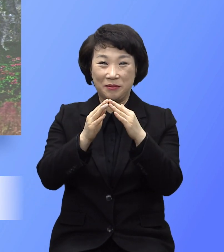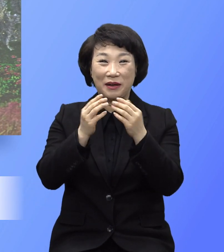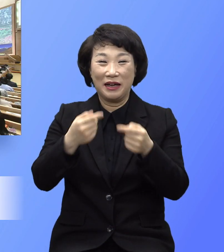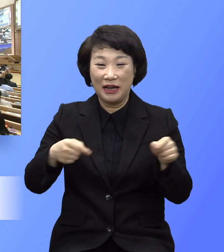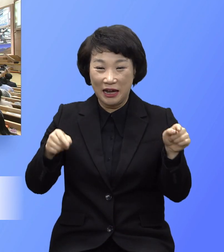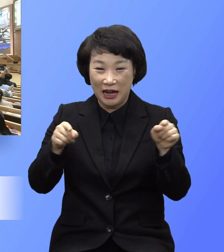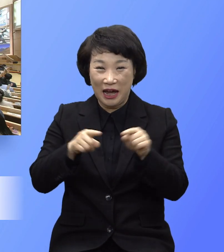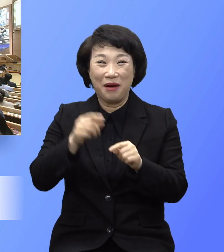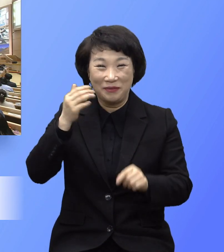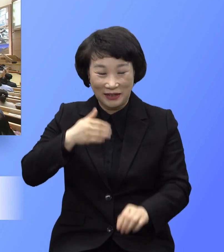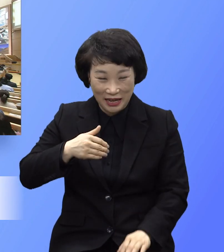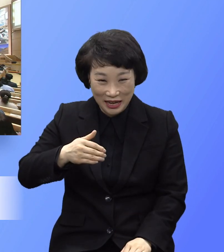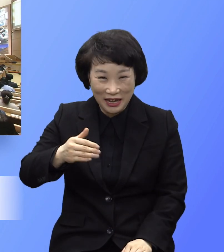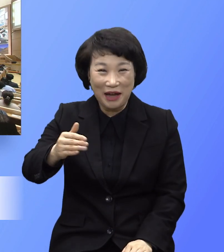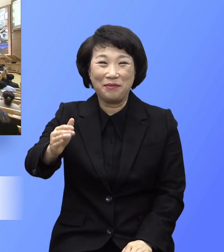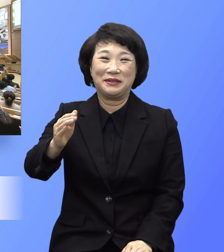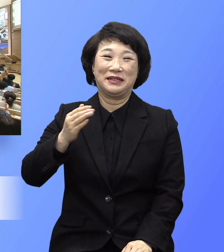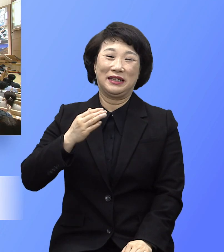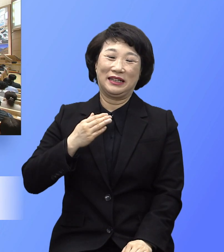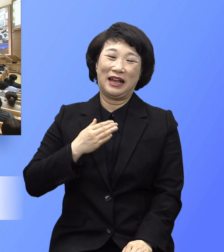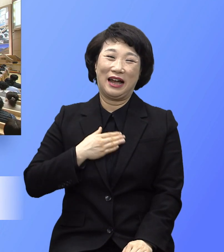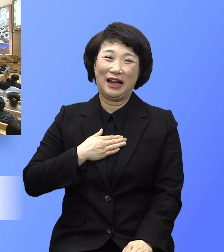집. 함께